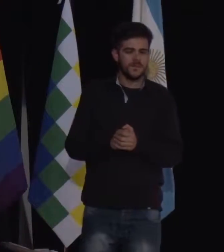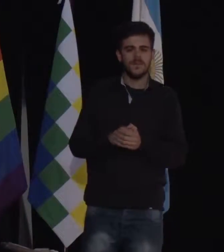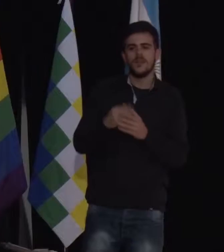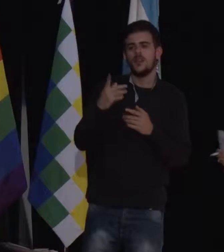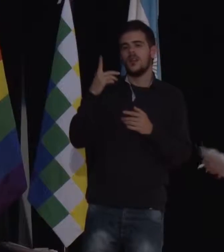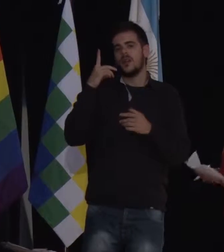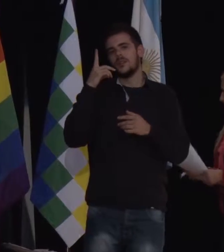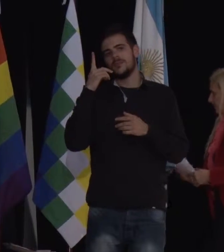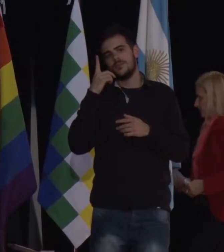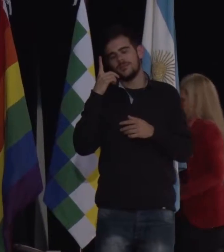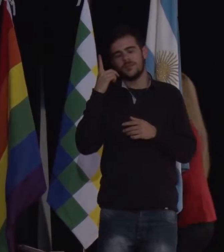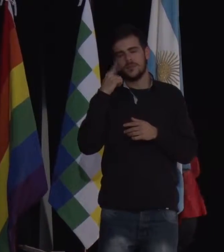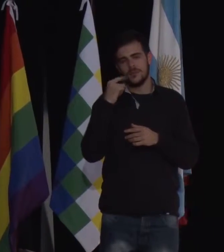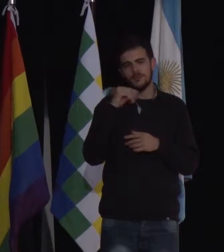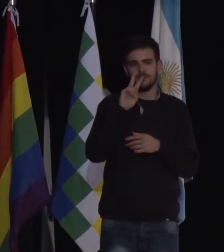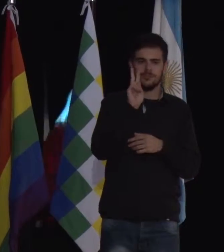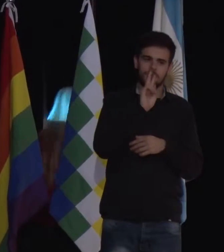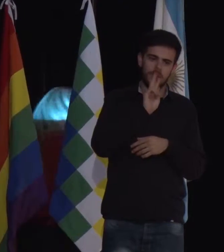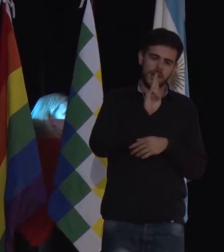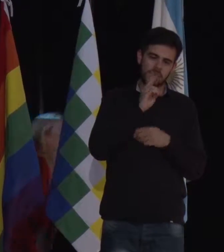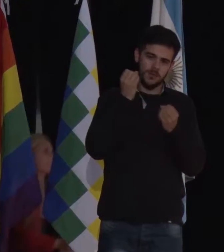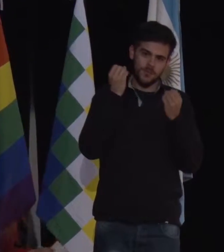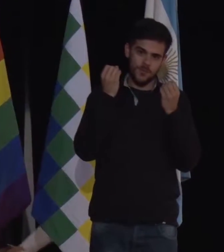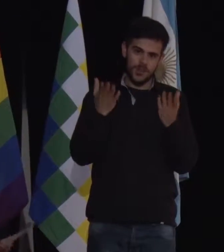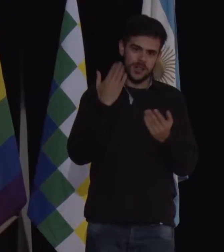Damas y caballeros, muy buenas tardes.